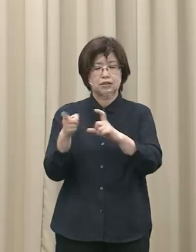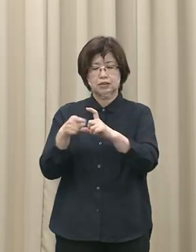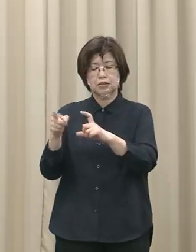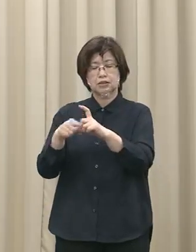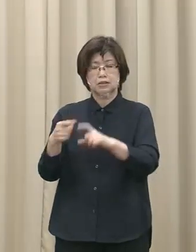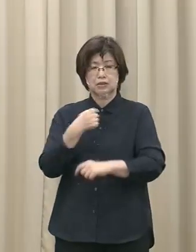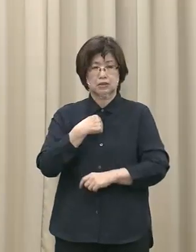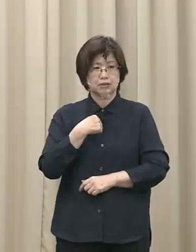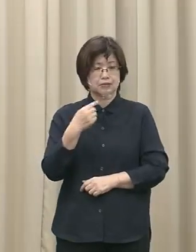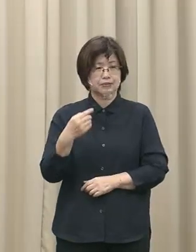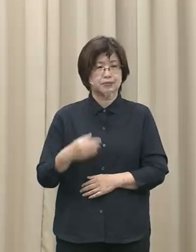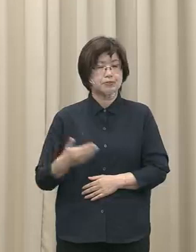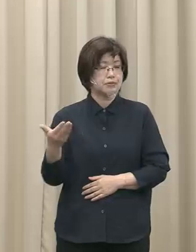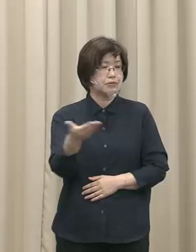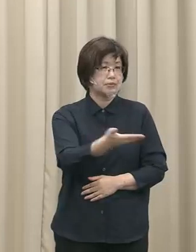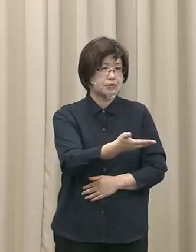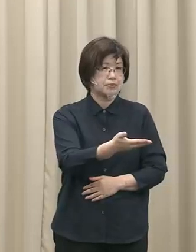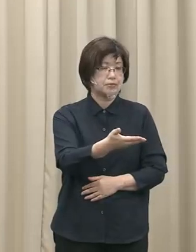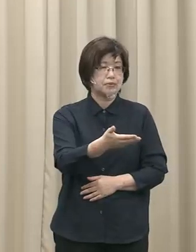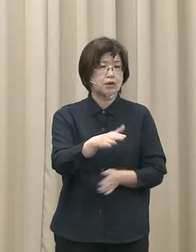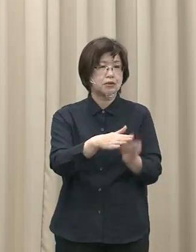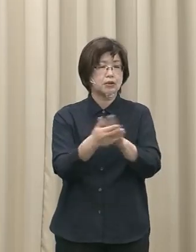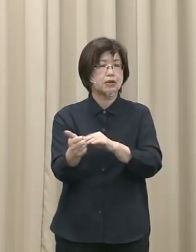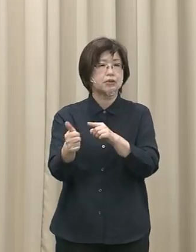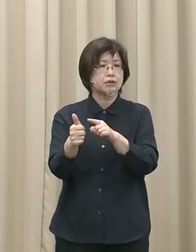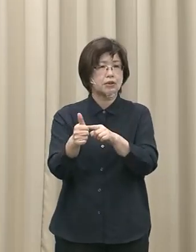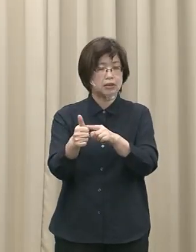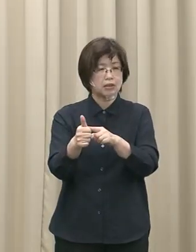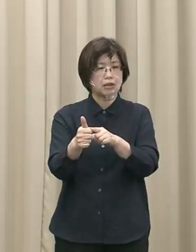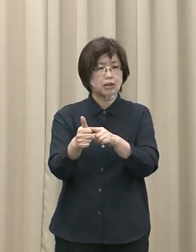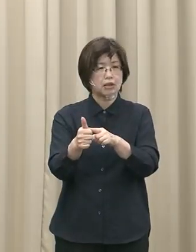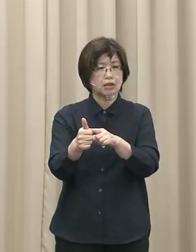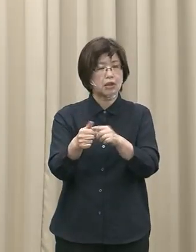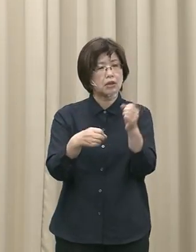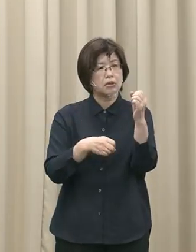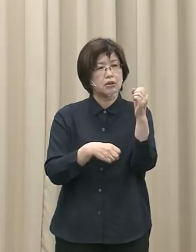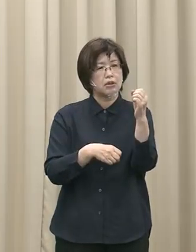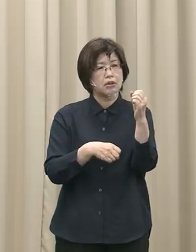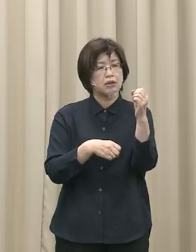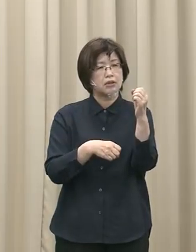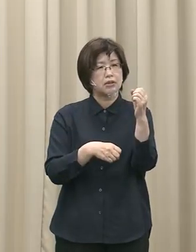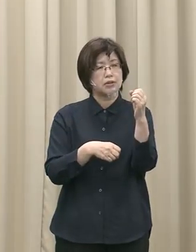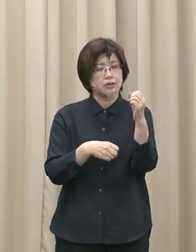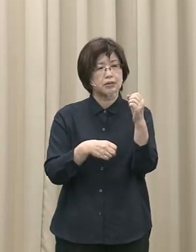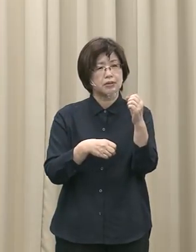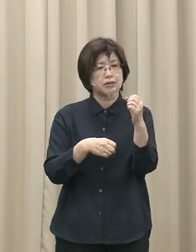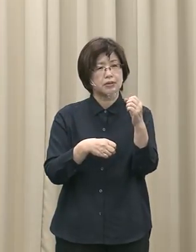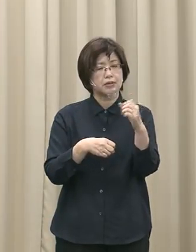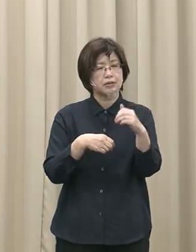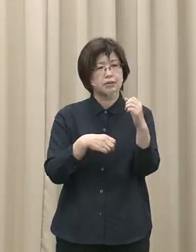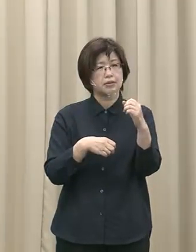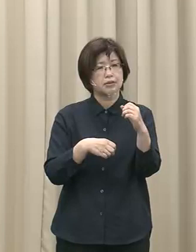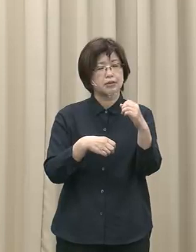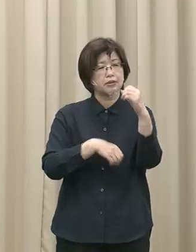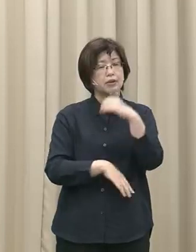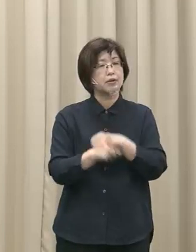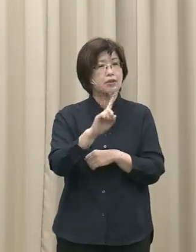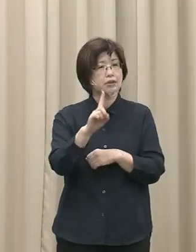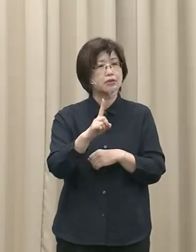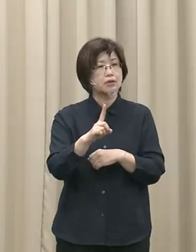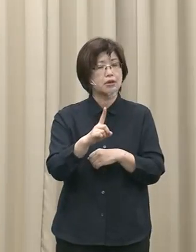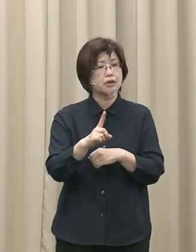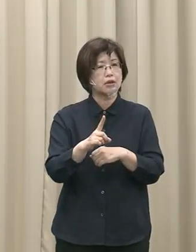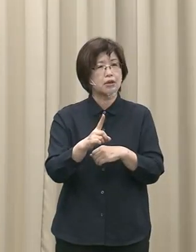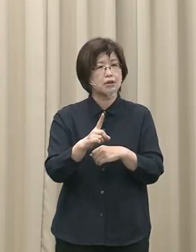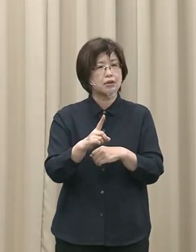RCC です。亡くなられた方のですね、死因っていうのは、コロナに感染されて亡くなられた理由っていう